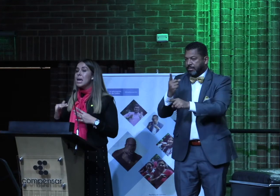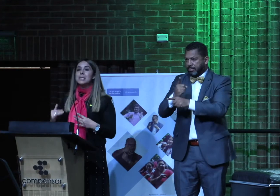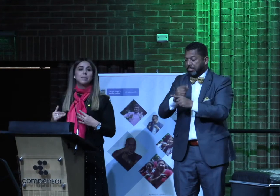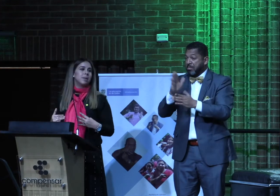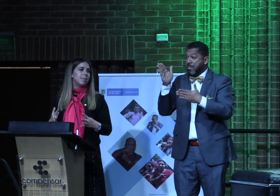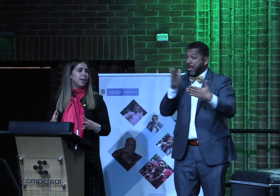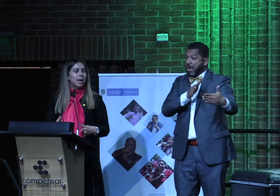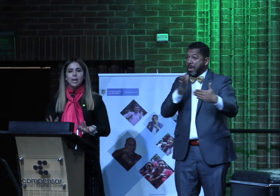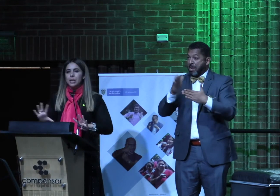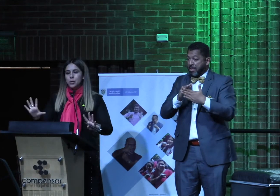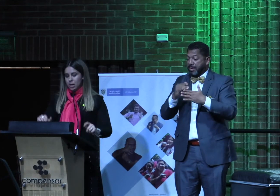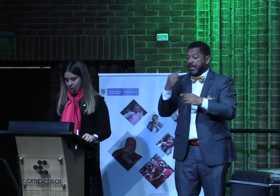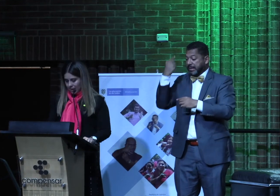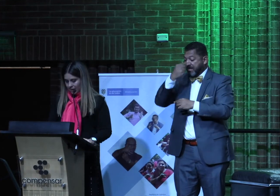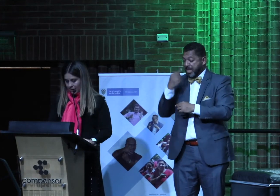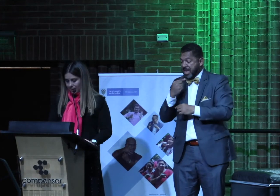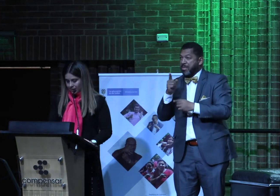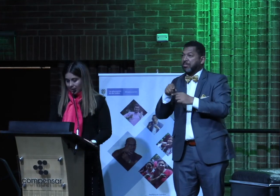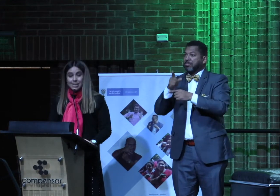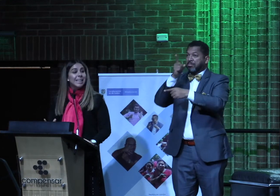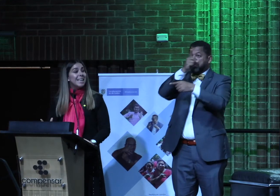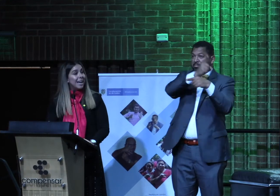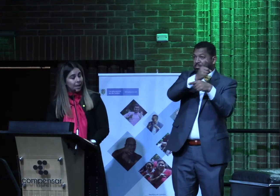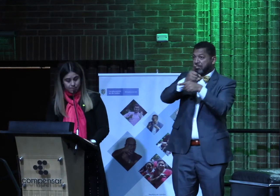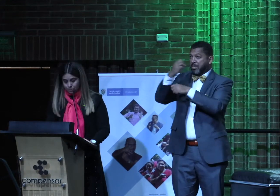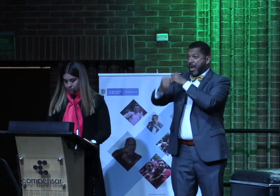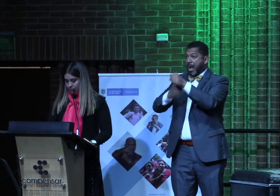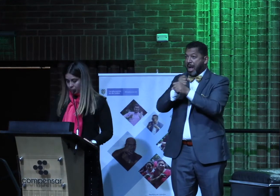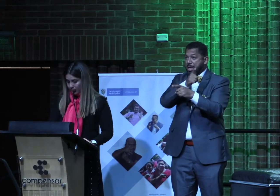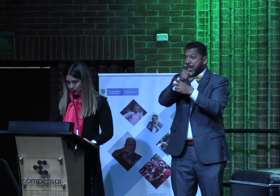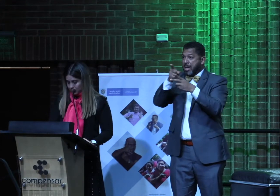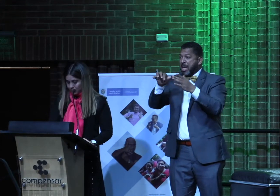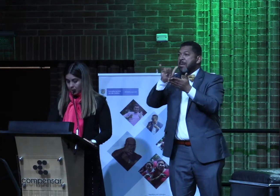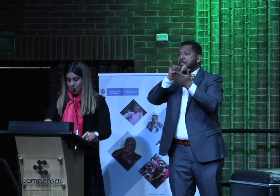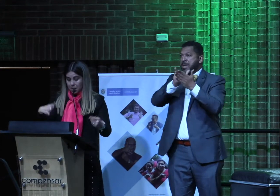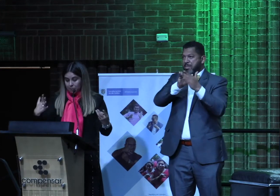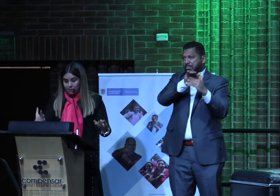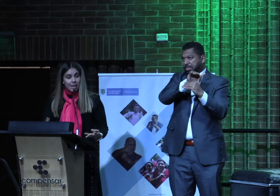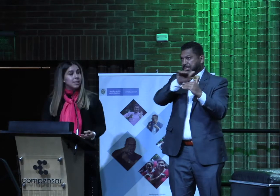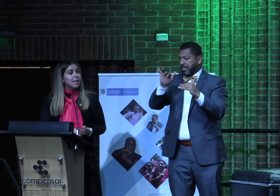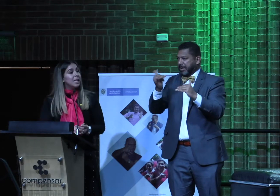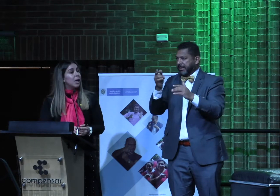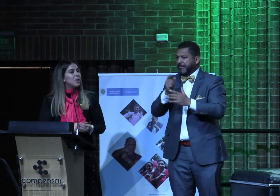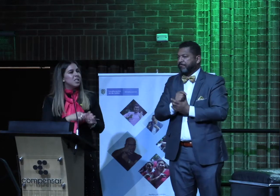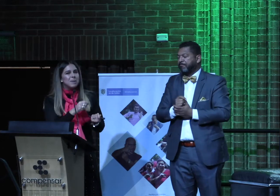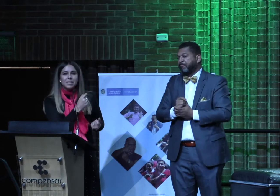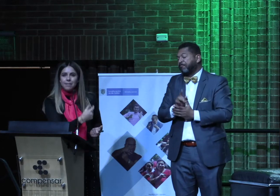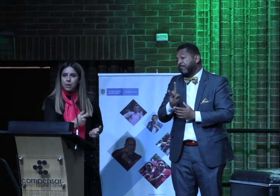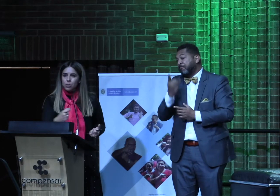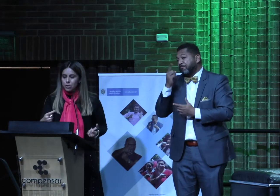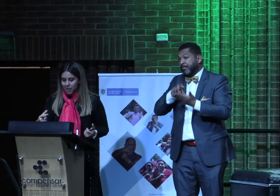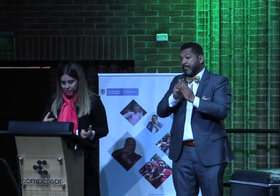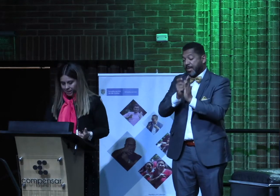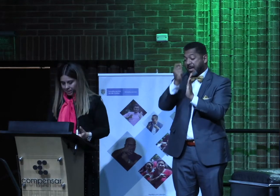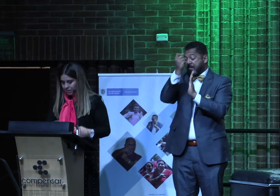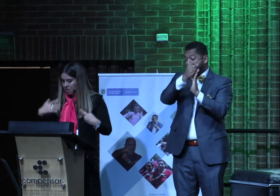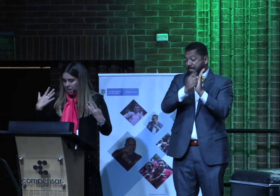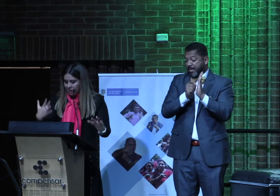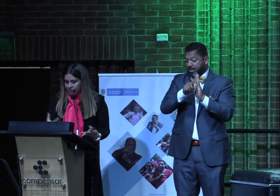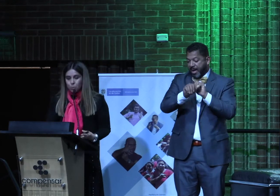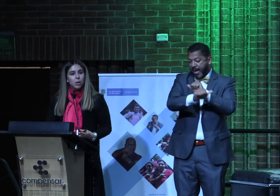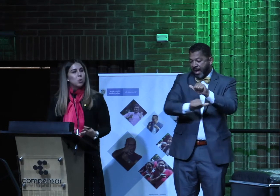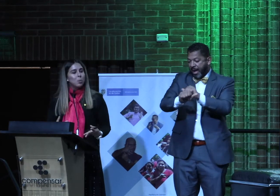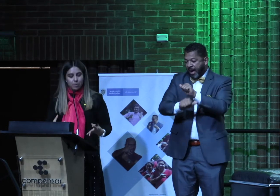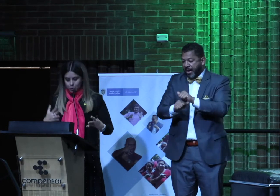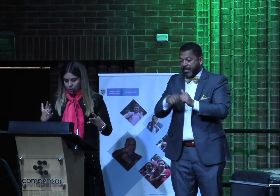promedio que a septiembre de cada año es el ideal, por decirlo menos. Frente a los indicadores específicos de las áreas,